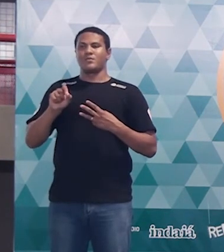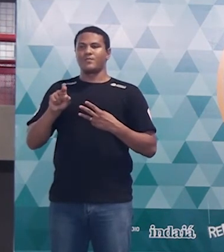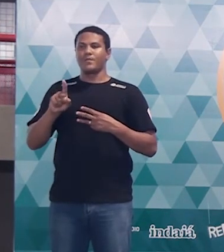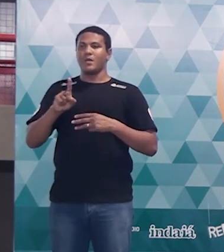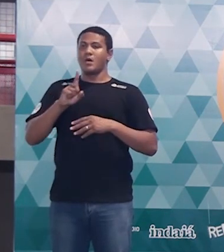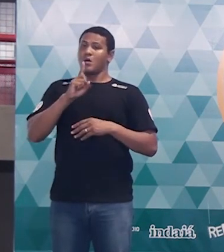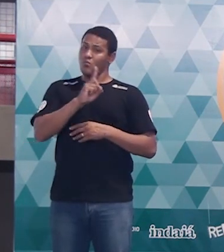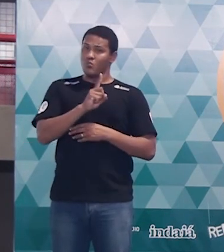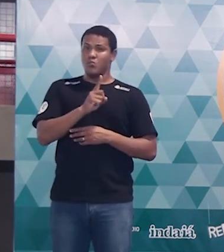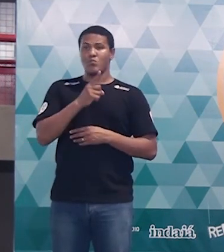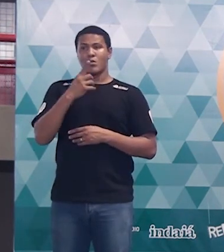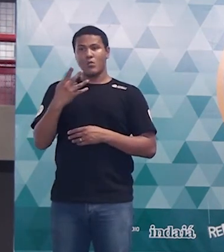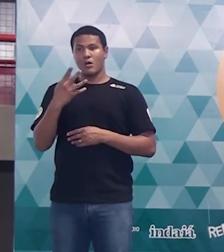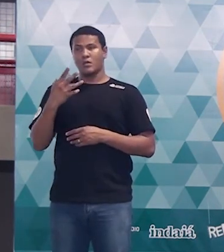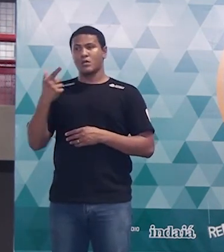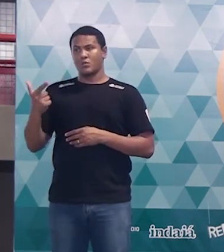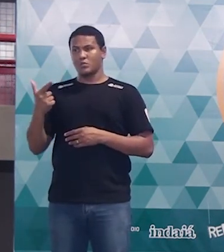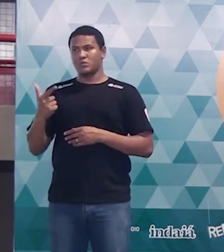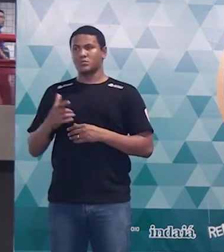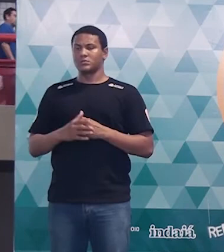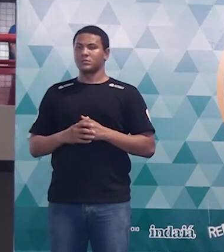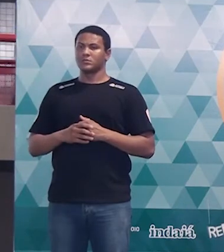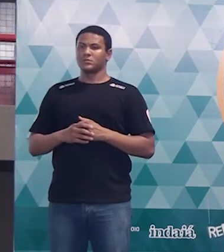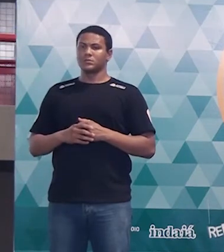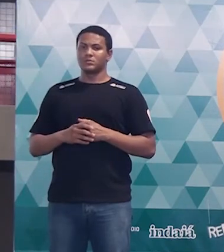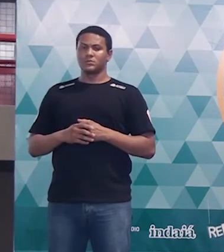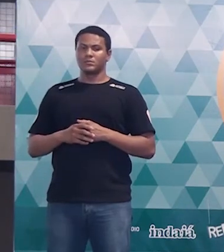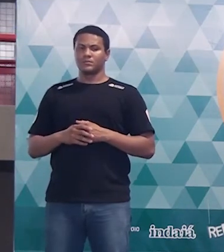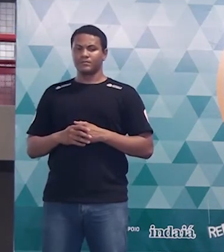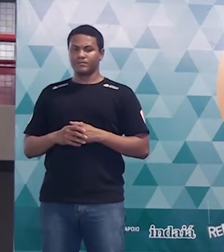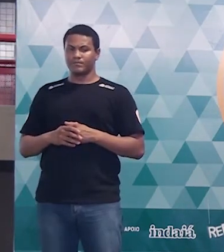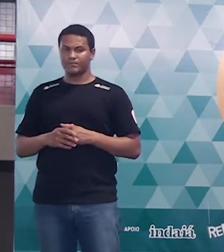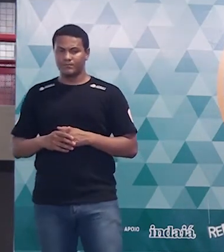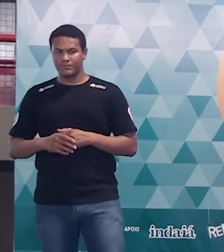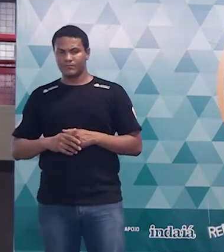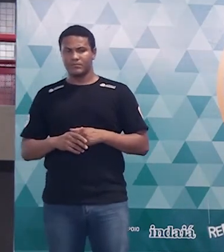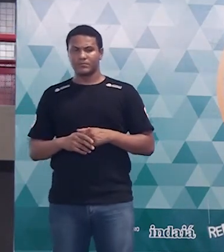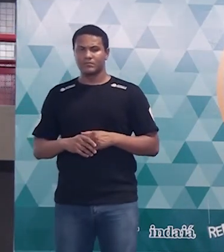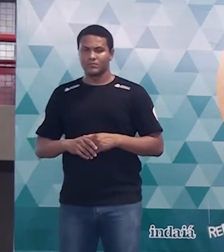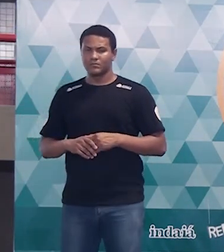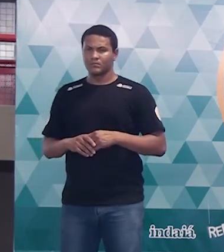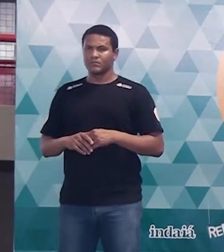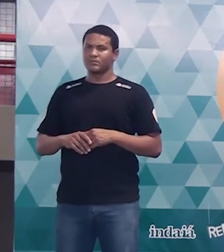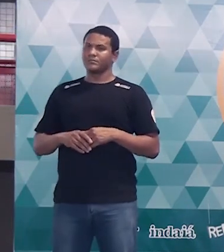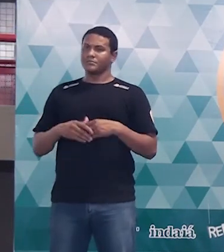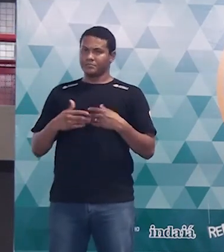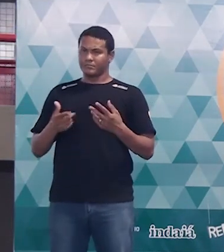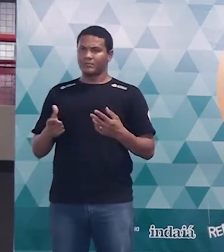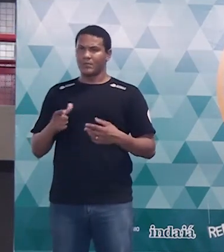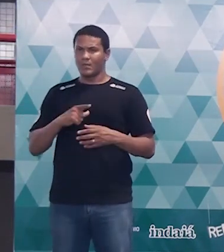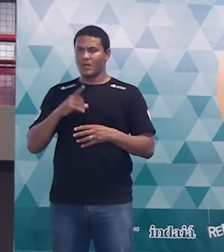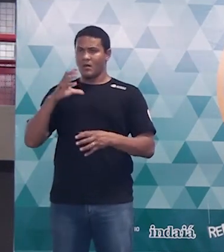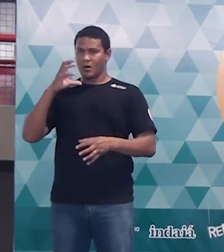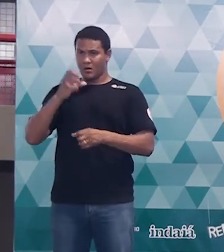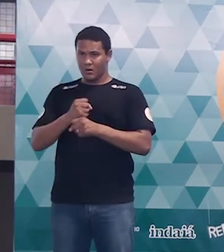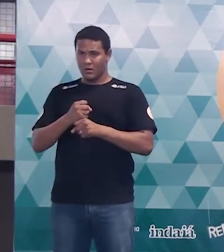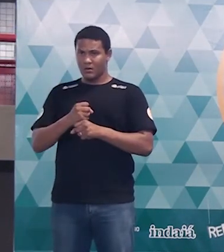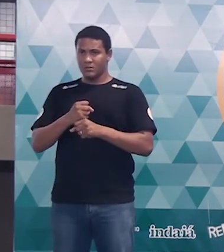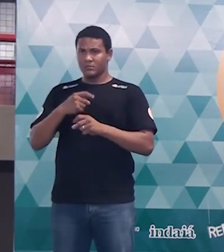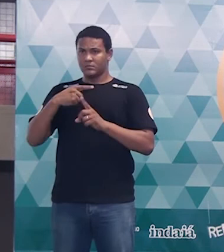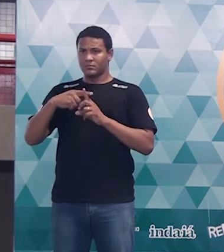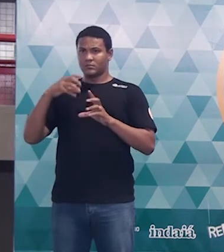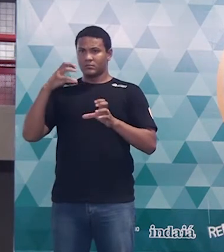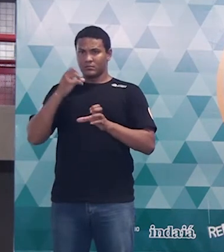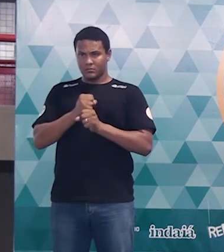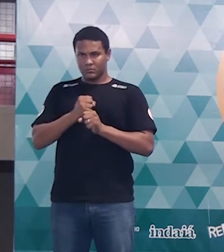4 e a 2. Isso vai ser importante agora, olha só. Quando eu somar as três